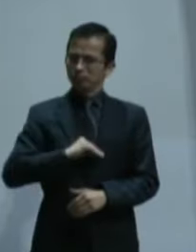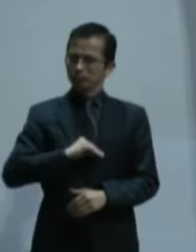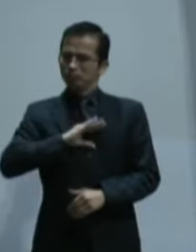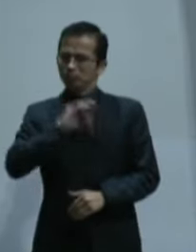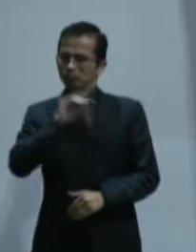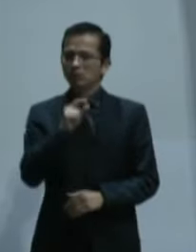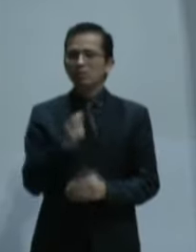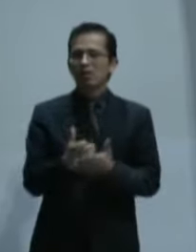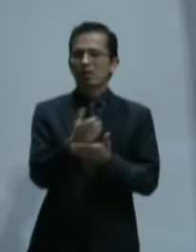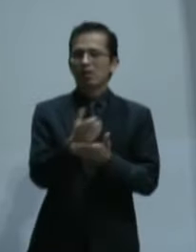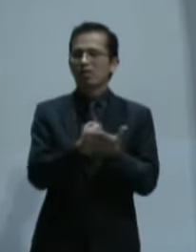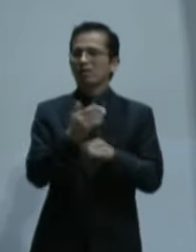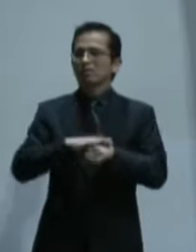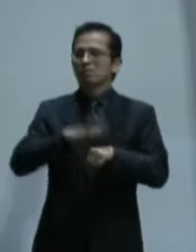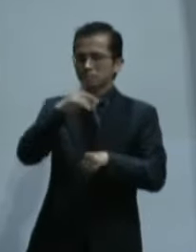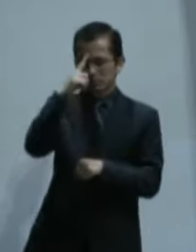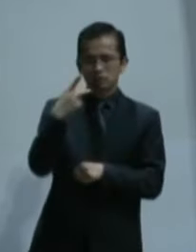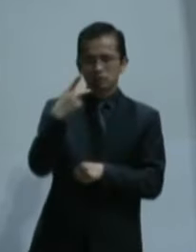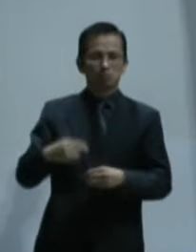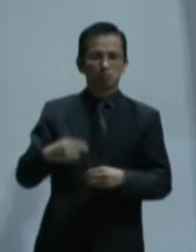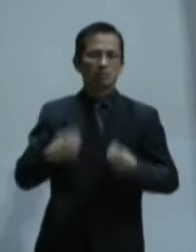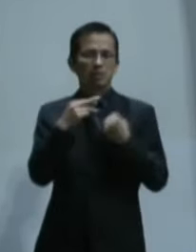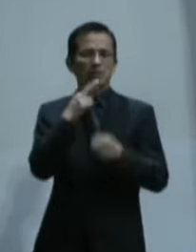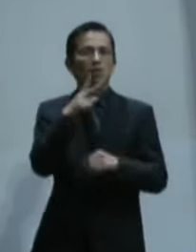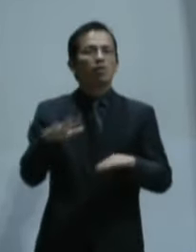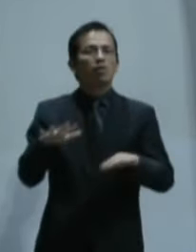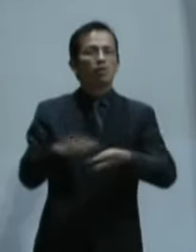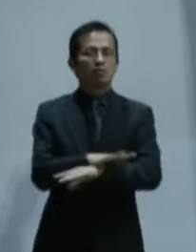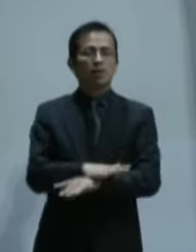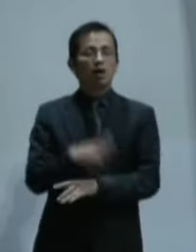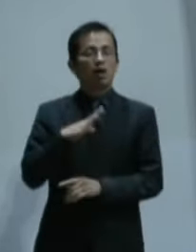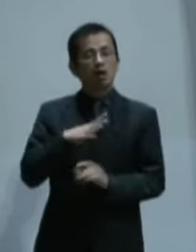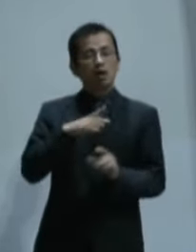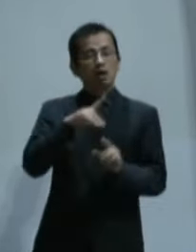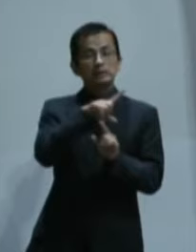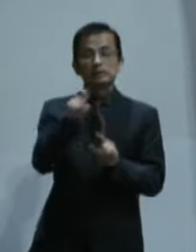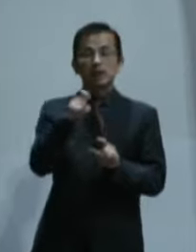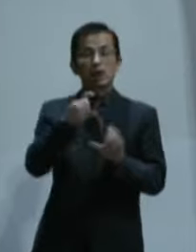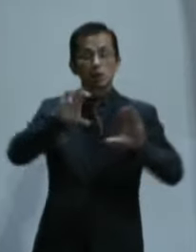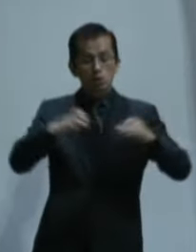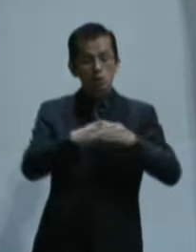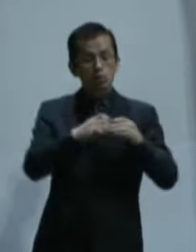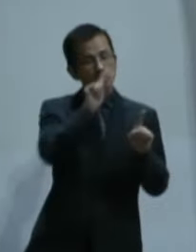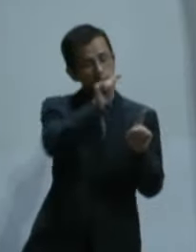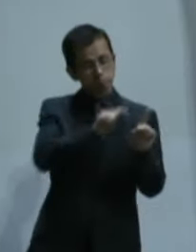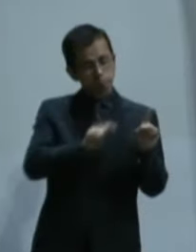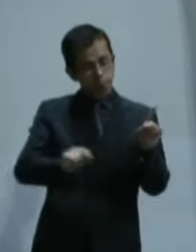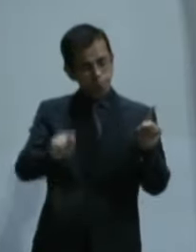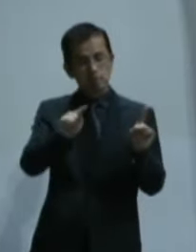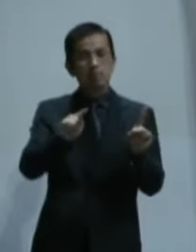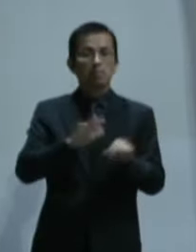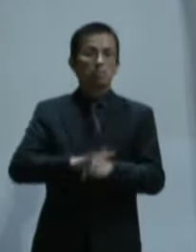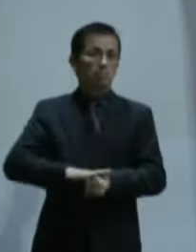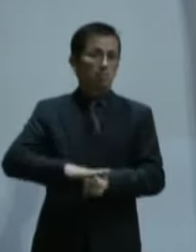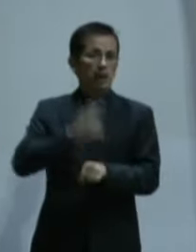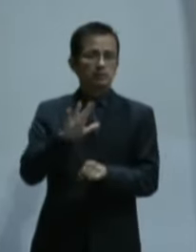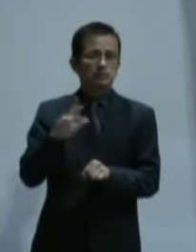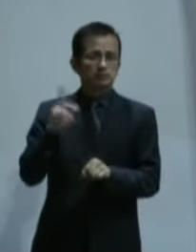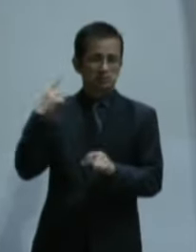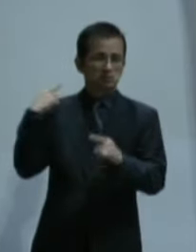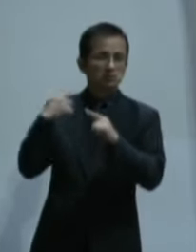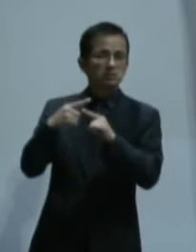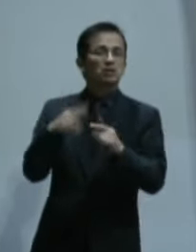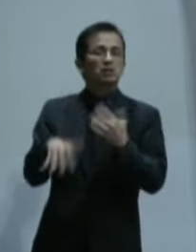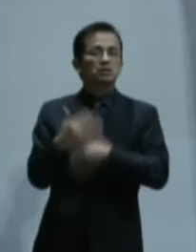sus ingresos y sus condiciones de vida Hemos llegado a más de 100 comunidades en 15 años y a la fecha hemos impactado